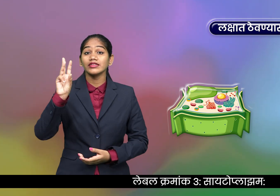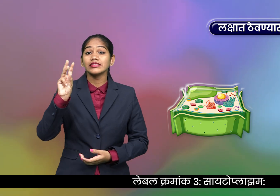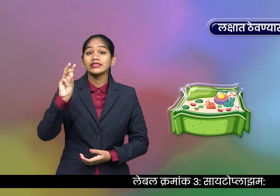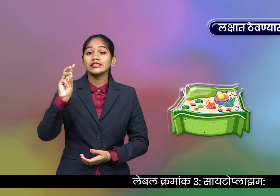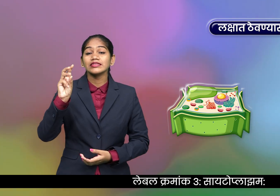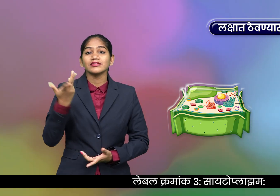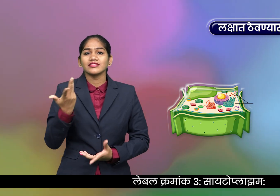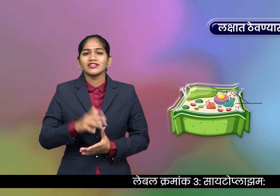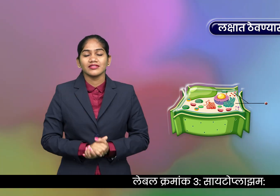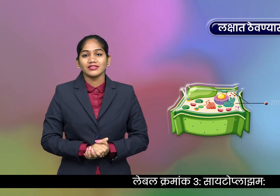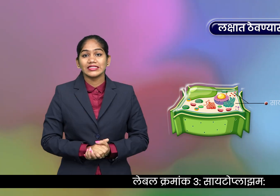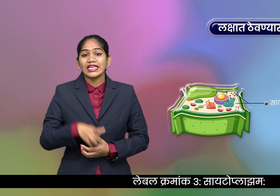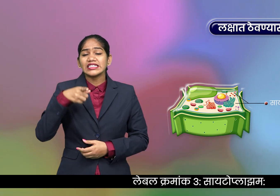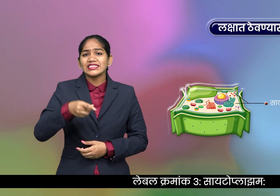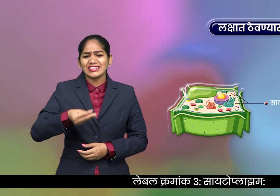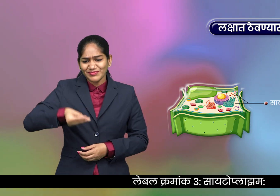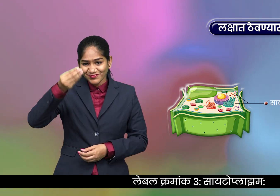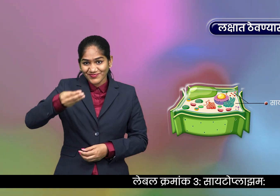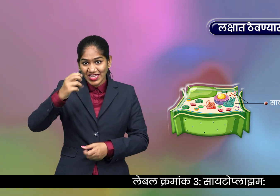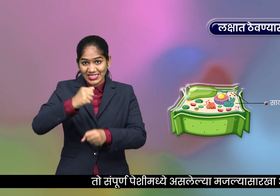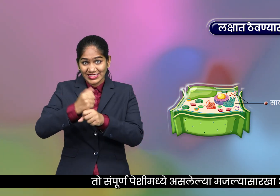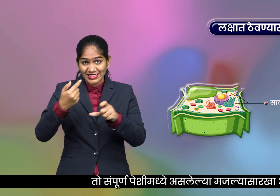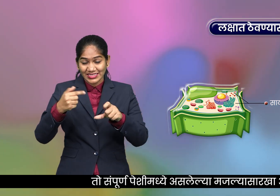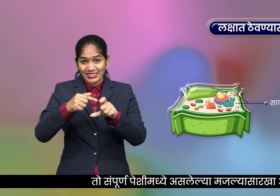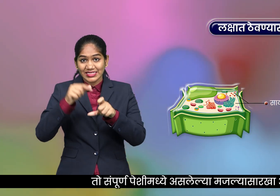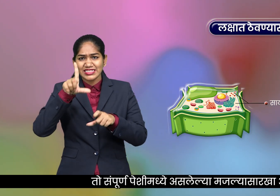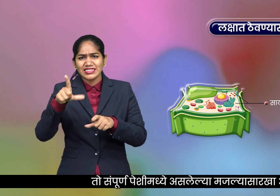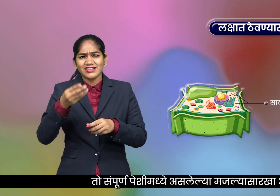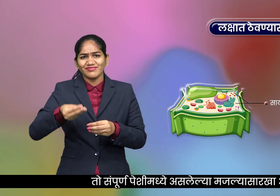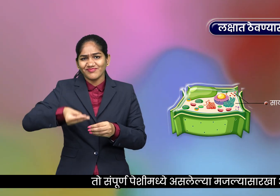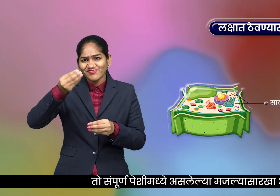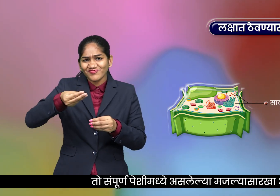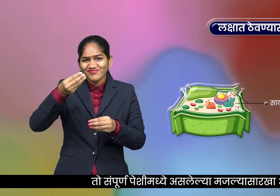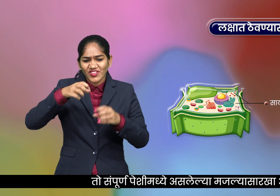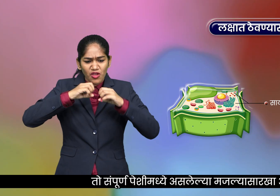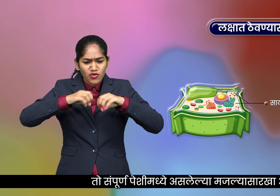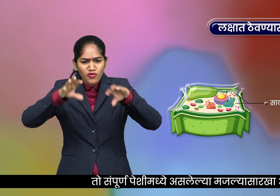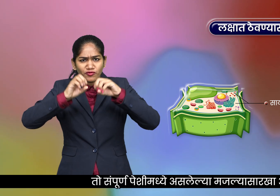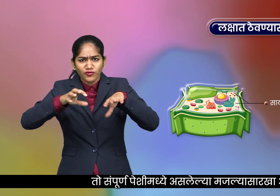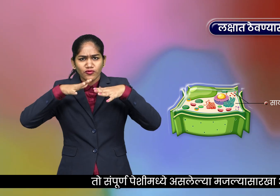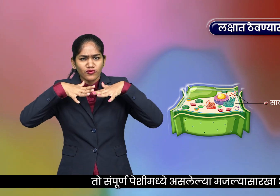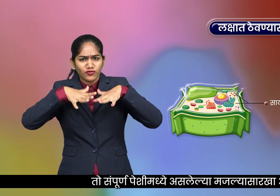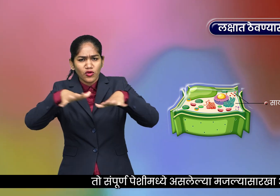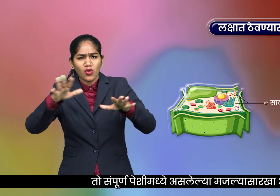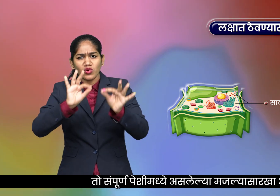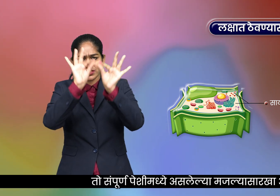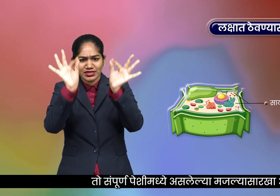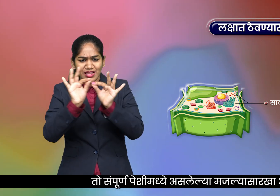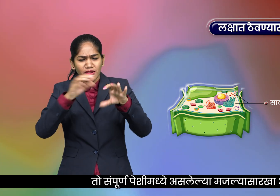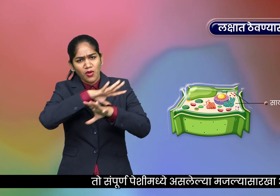लेबल क्रमांक तिसरा, सायटोप्लाझम. तो संपूर्ण पेशीमध्ये असलेल्या मज्जल्यासारखा असतो